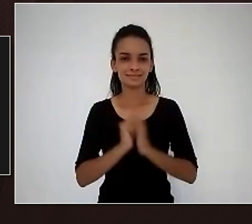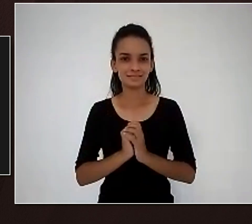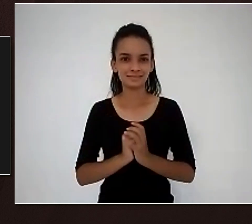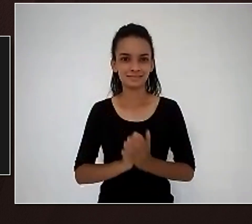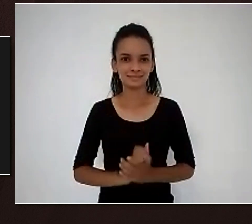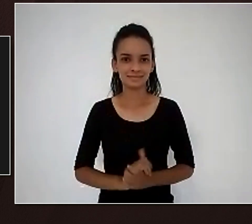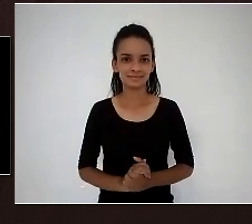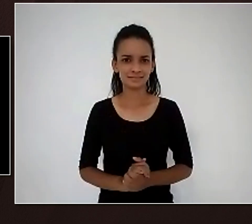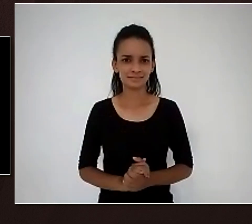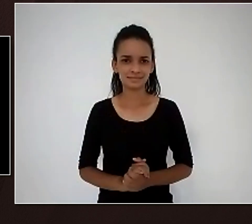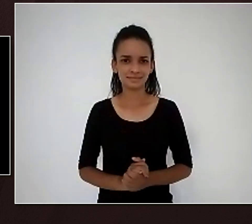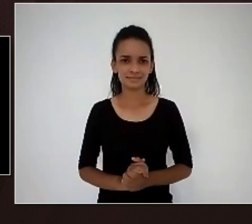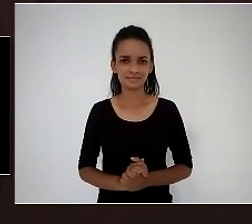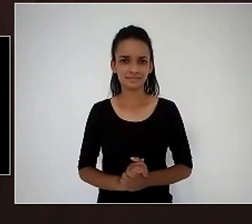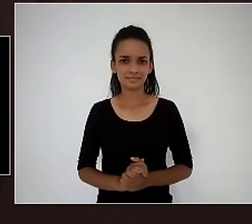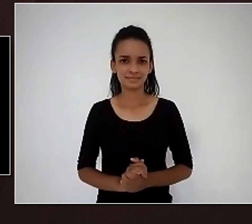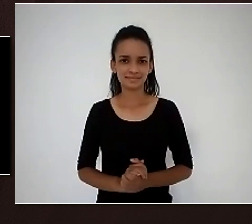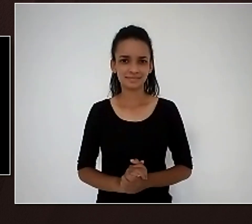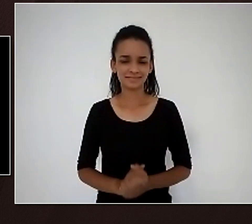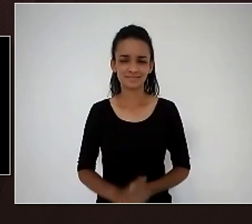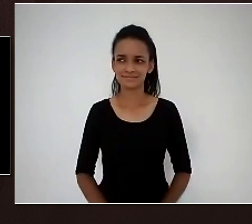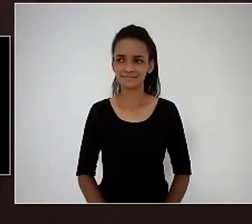Jesús.